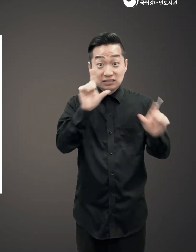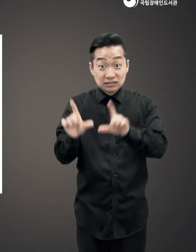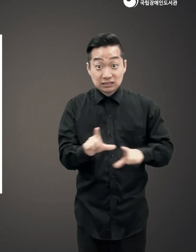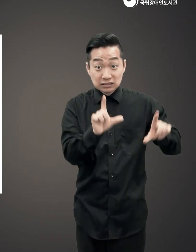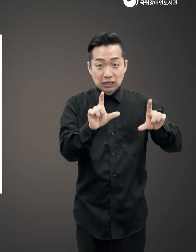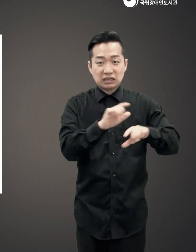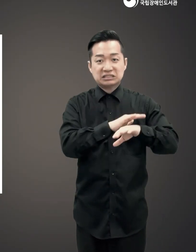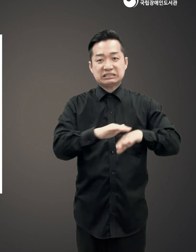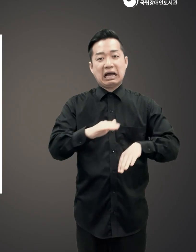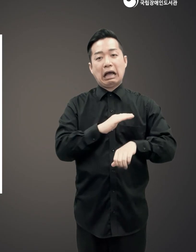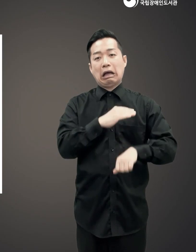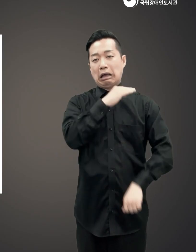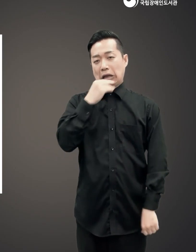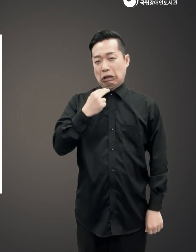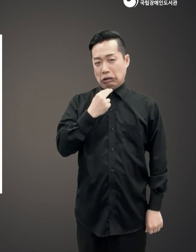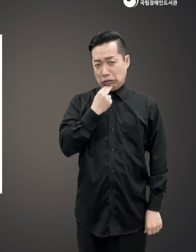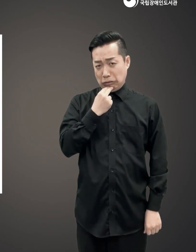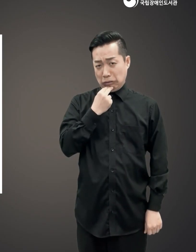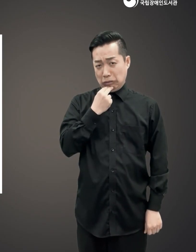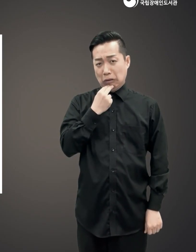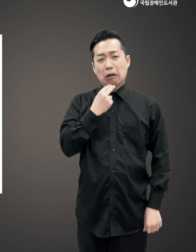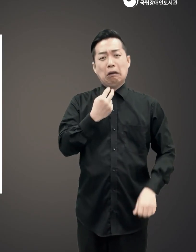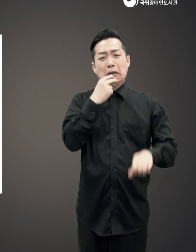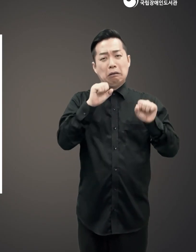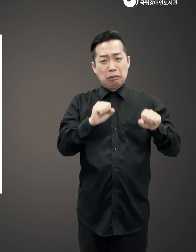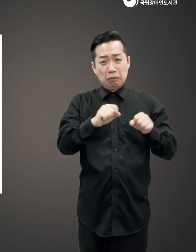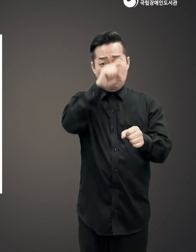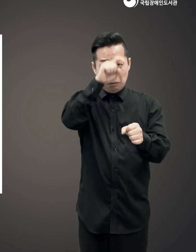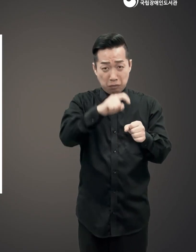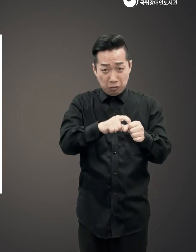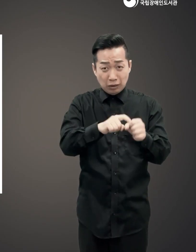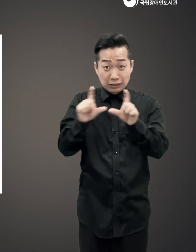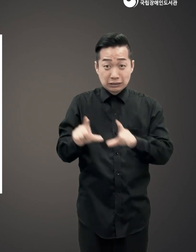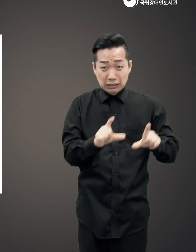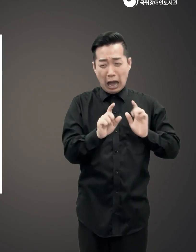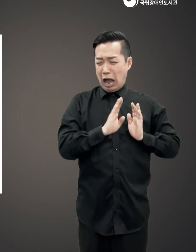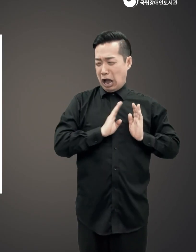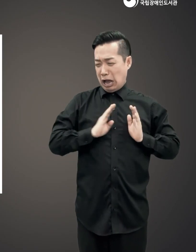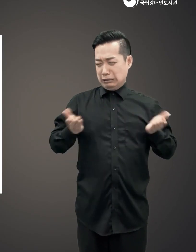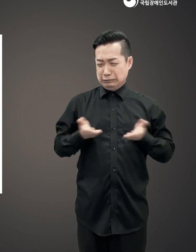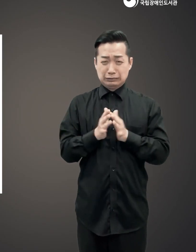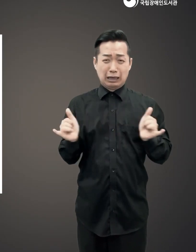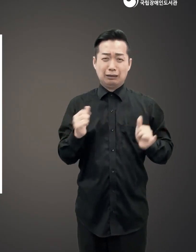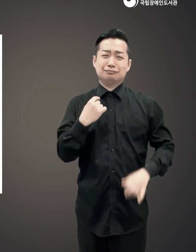현실은 뭐 하나 제대로 하는 것 없이 생존을 위해 허겁지겁 사는 엔잡러에 그쳤다.